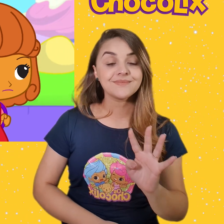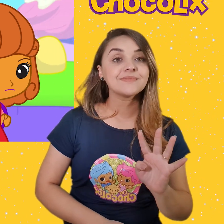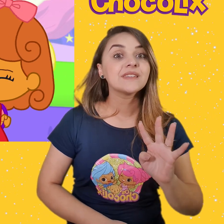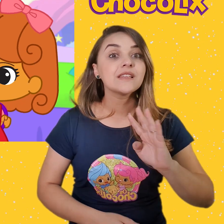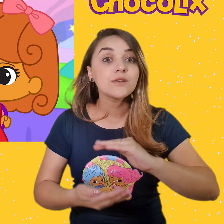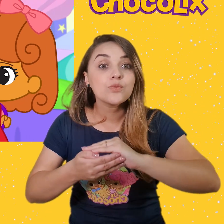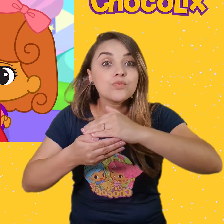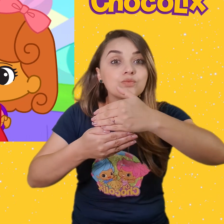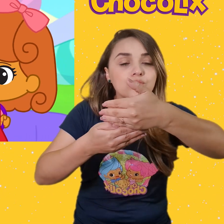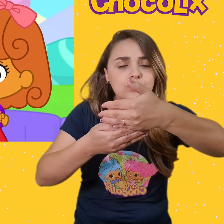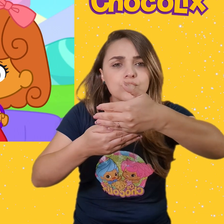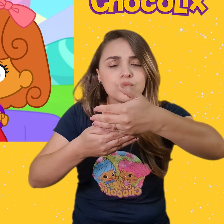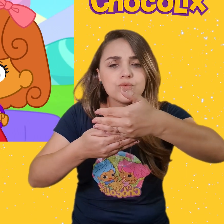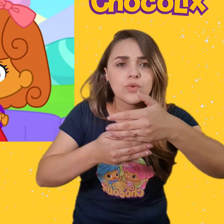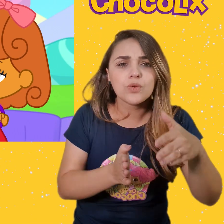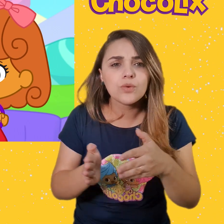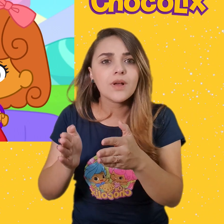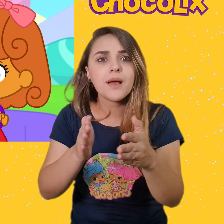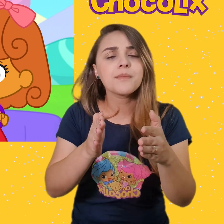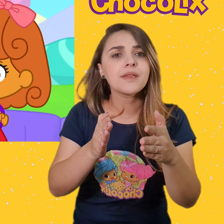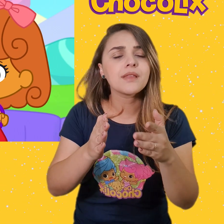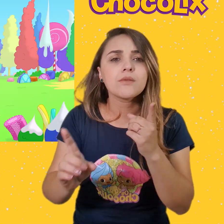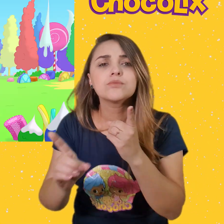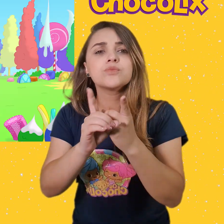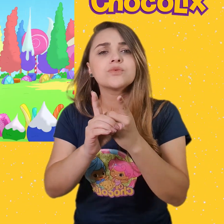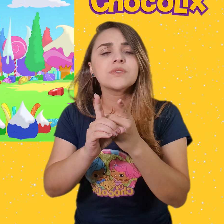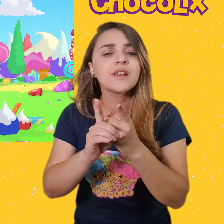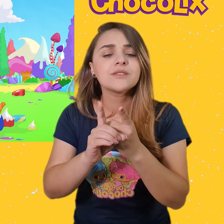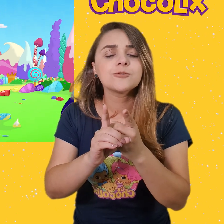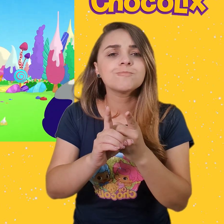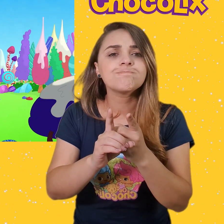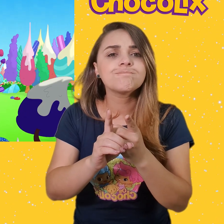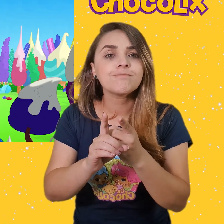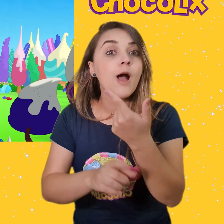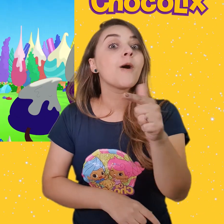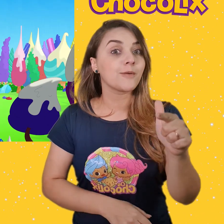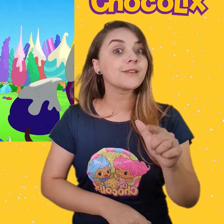Se o tesouro estivesse na trilha, alguém já teria encontrado.